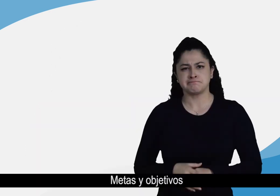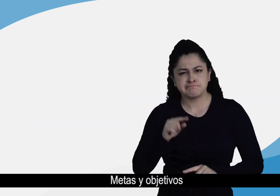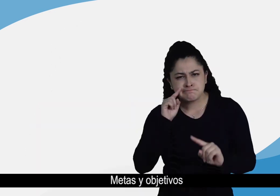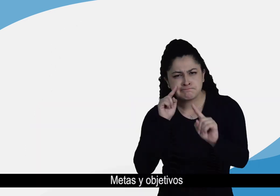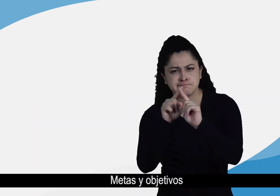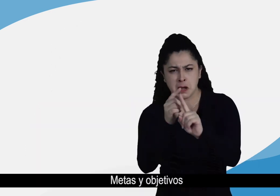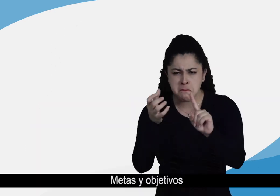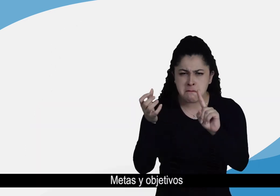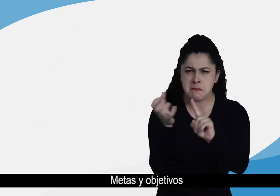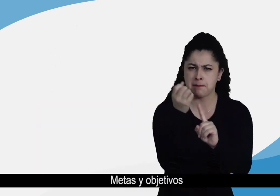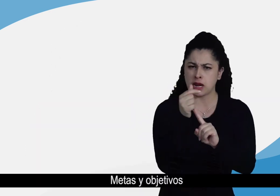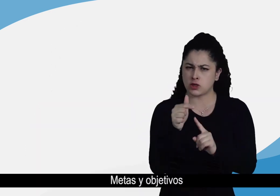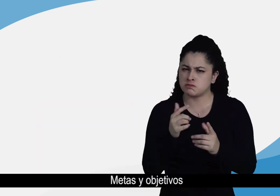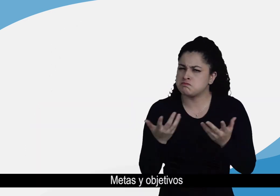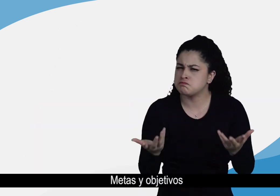Metas y objetivos